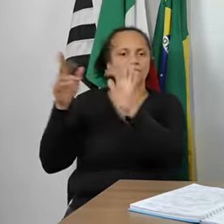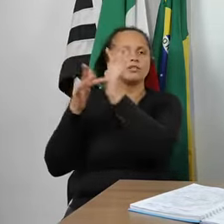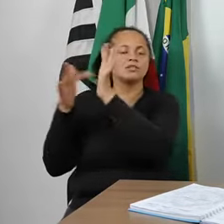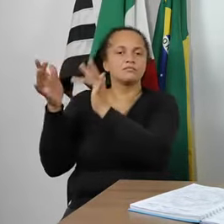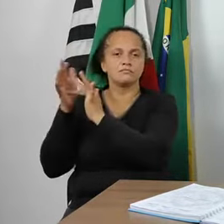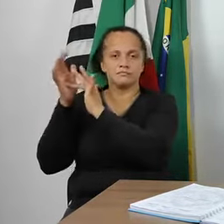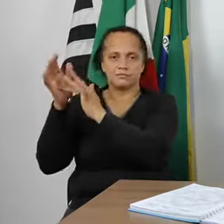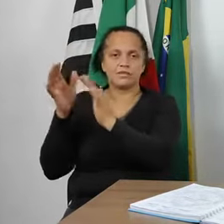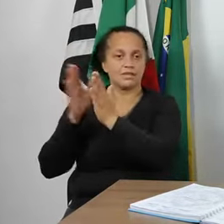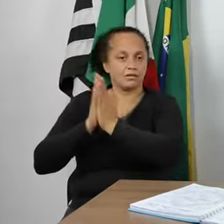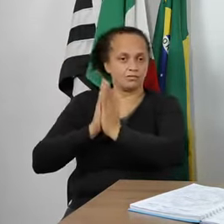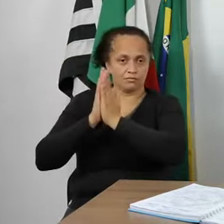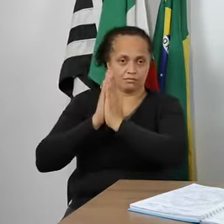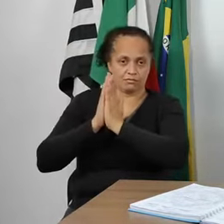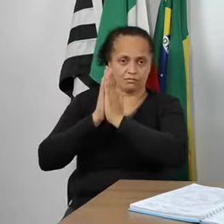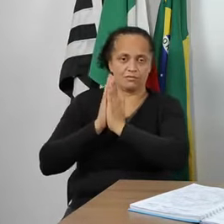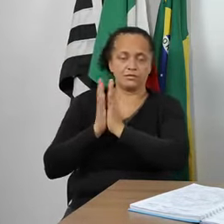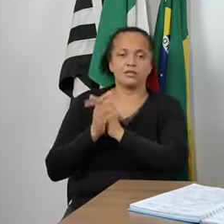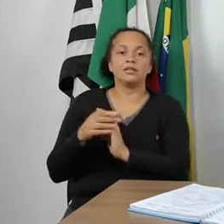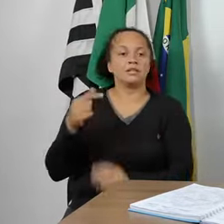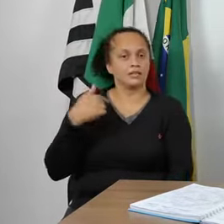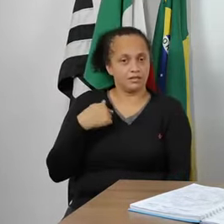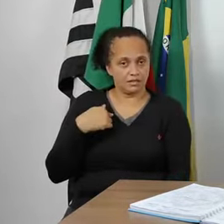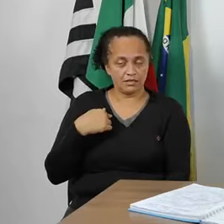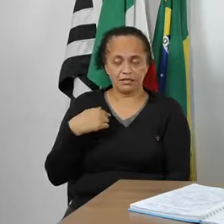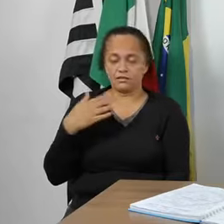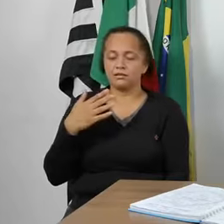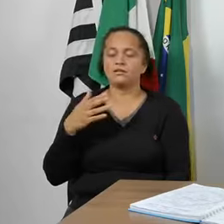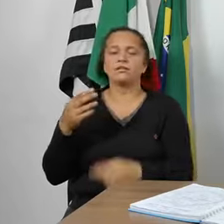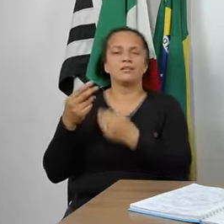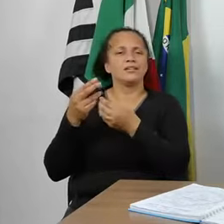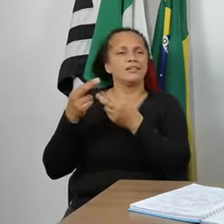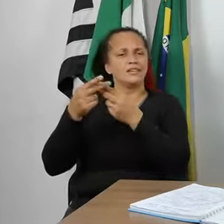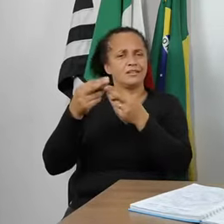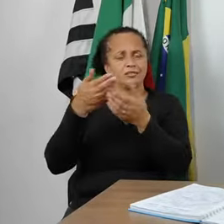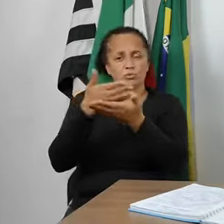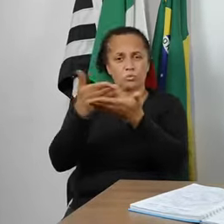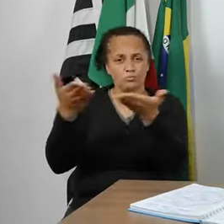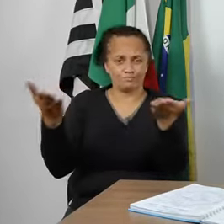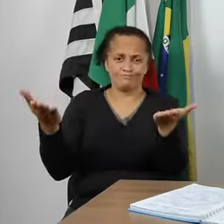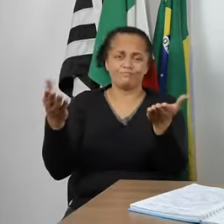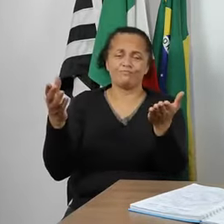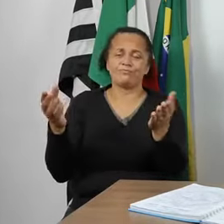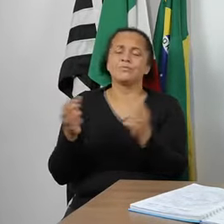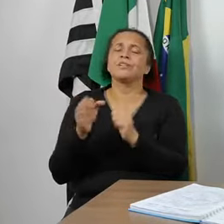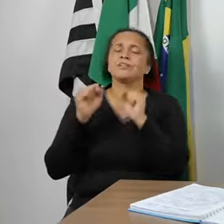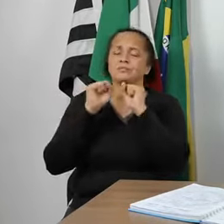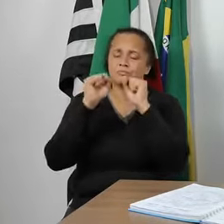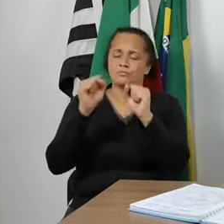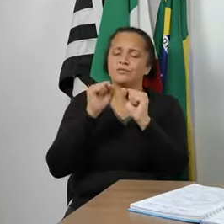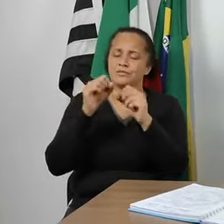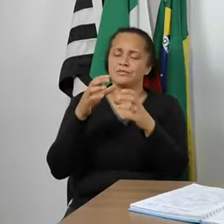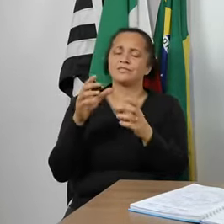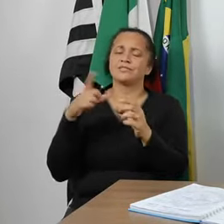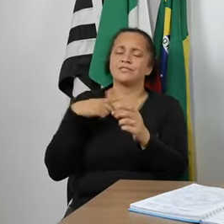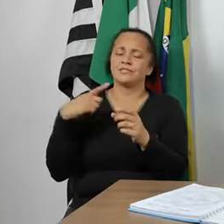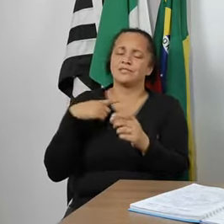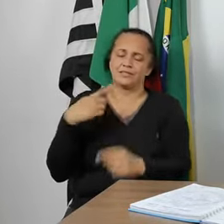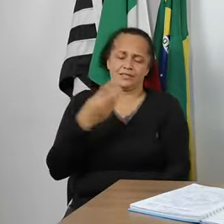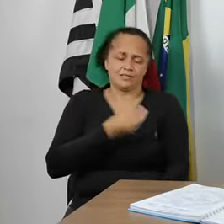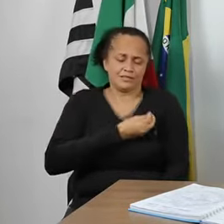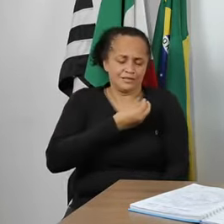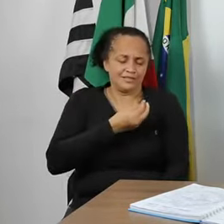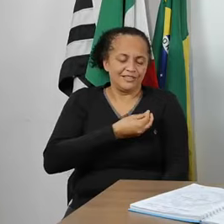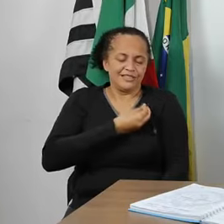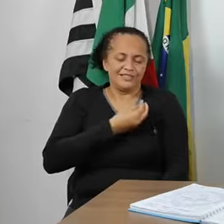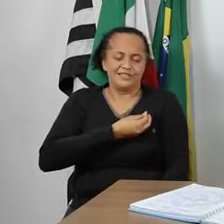para que eu, os meus irmãos, a tua igreja, a tua noiva, Senhor, no mundo, vivam um avivamento